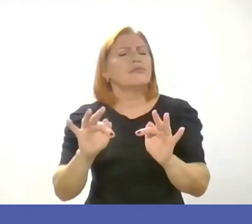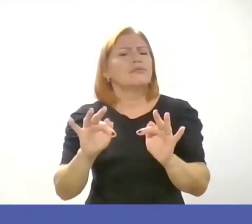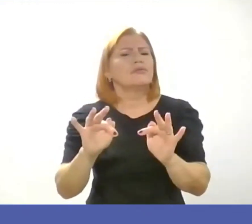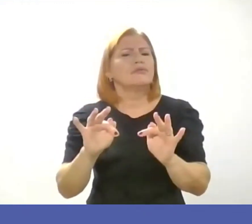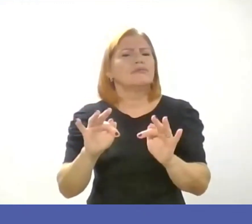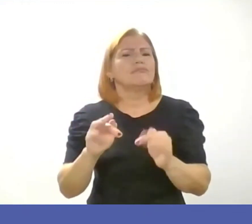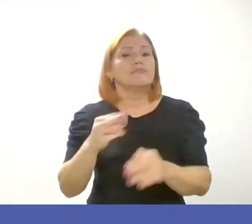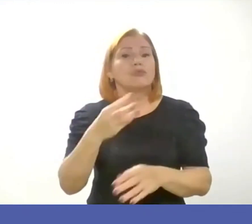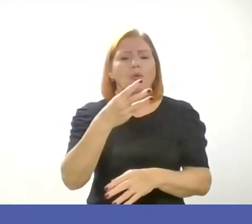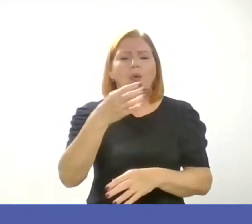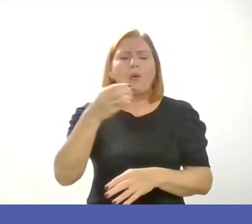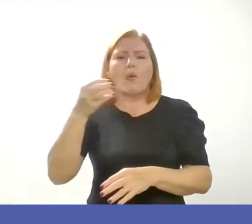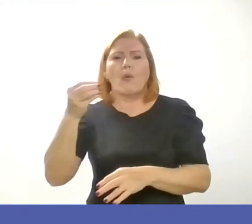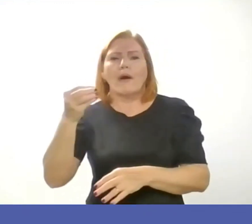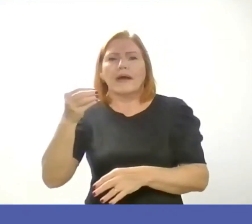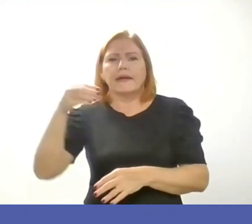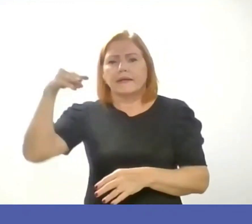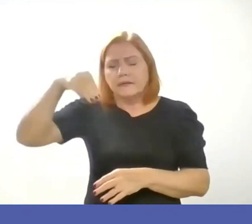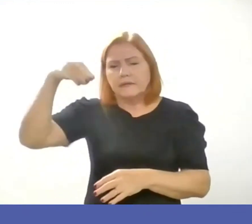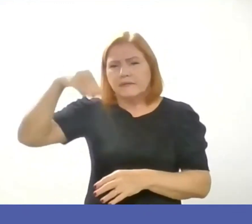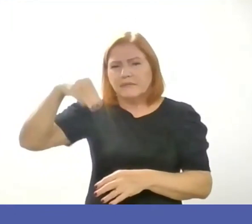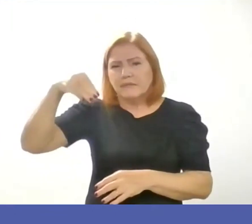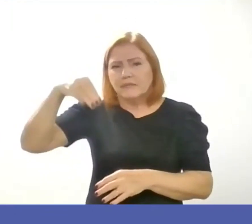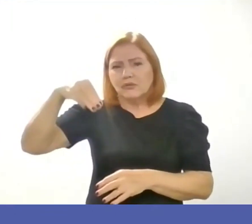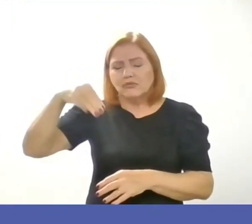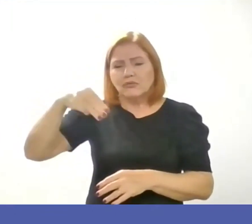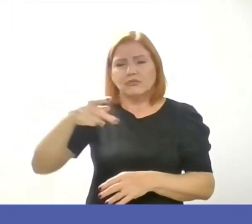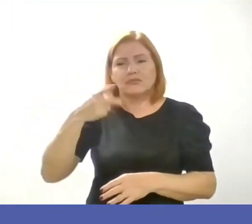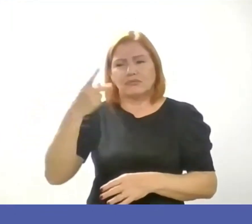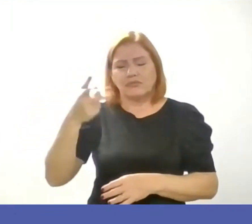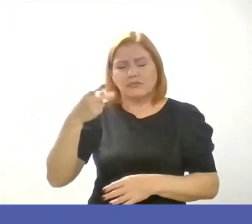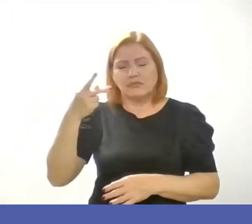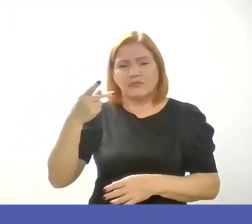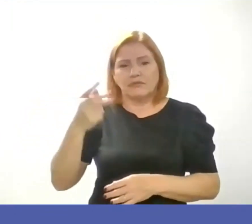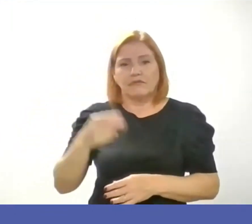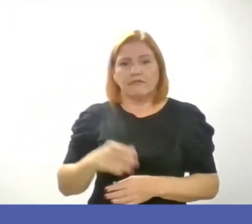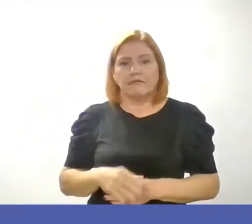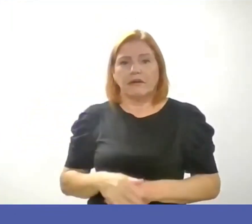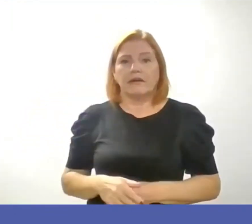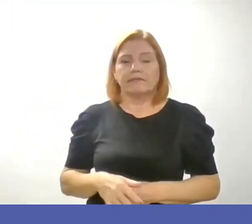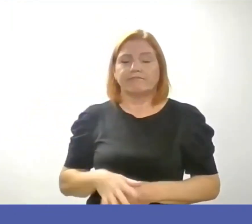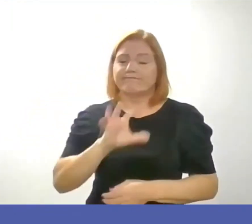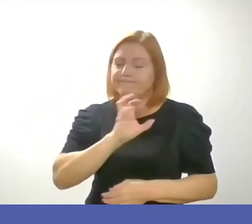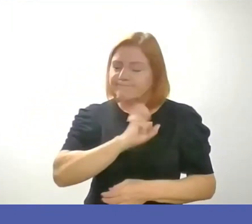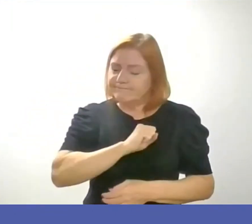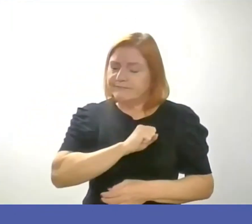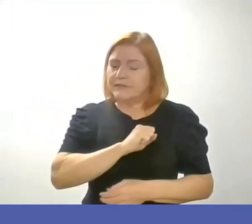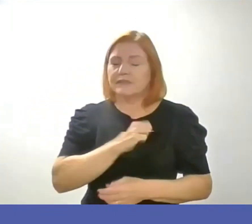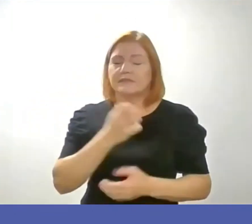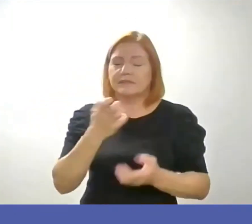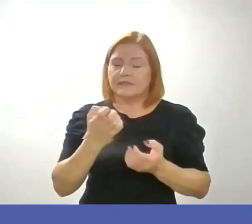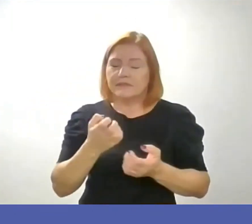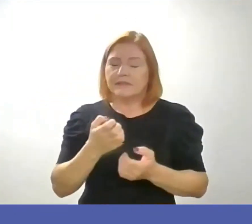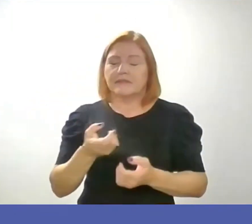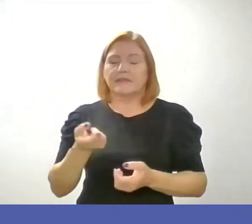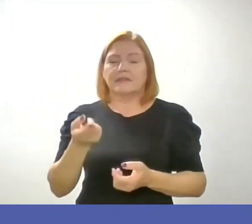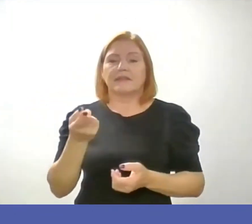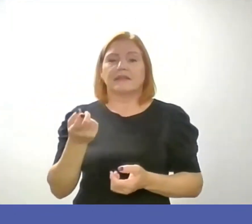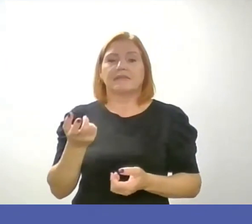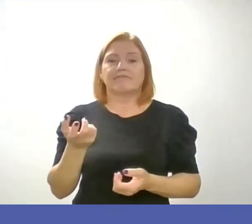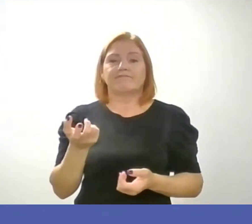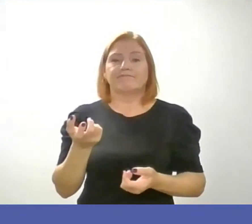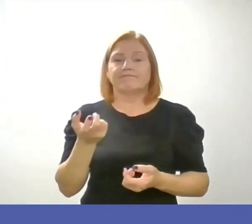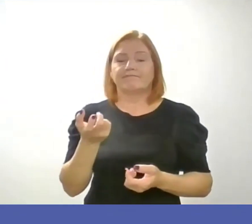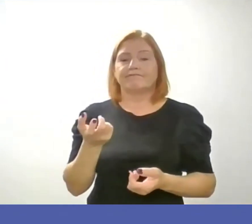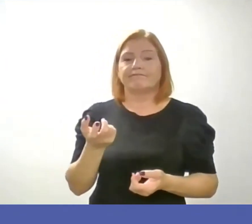Queridos irmãos, eu quero dizer para vocês, que muitas vezes, eu sinto, que eu estou atrás